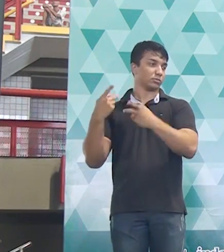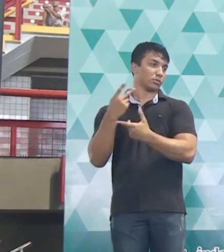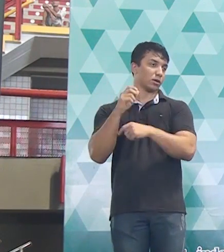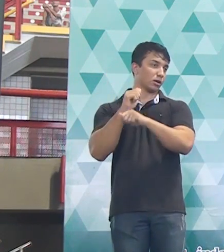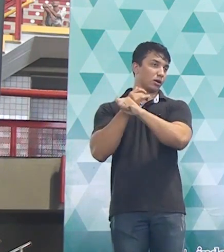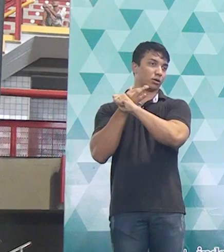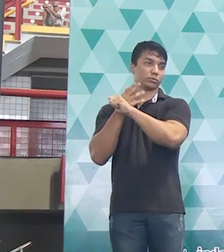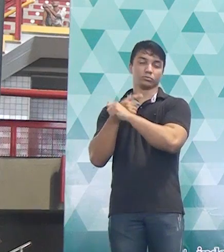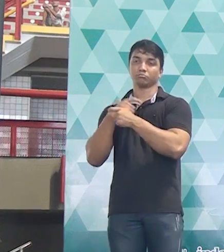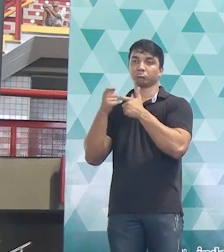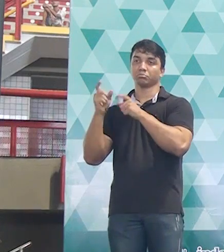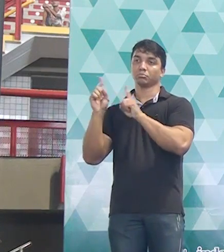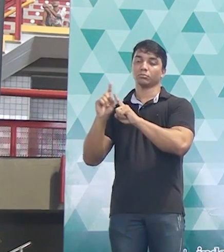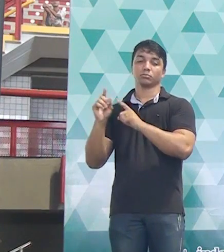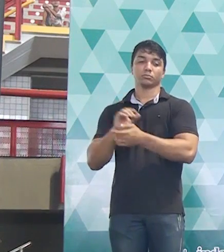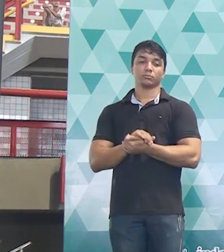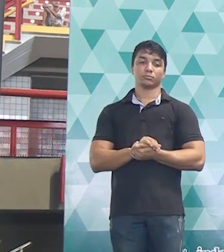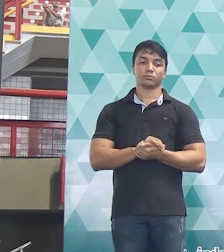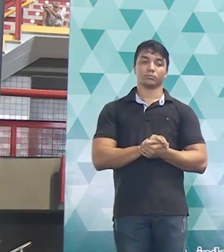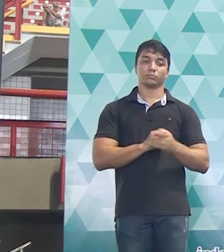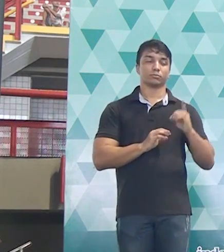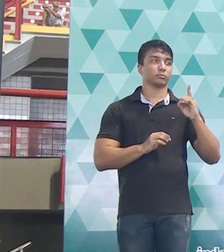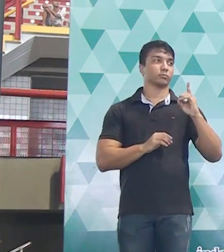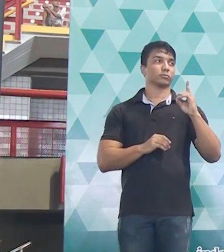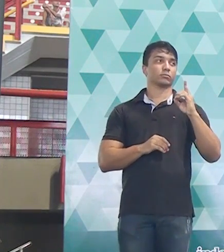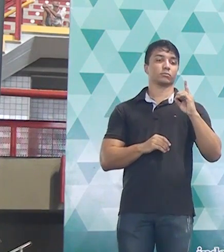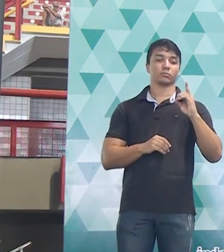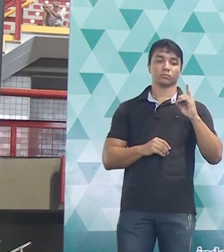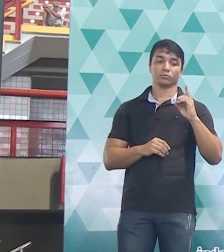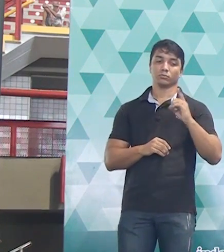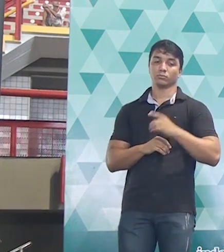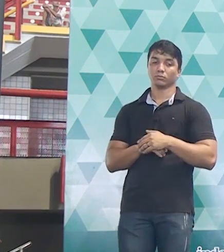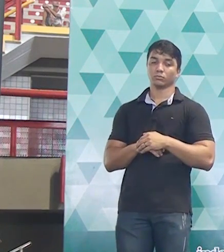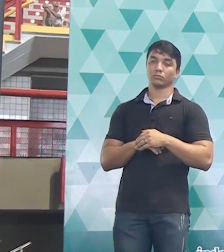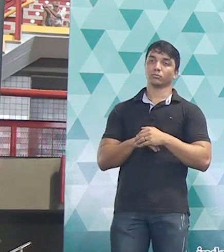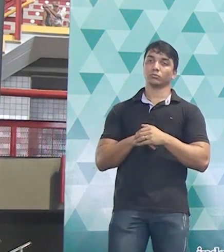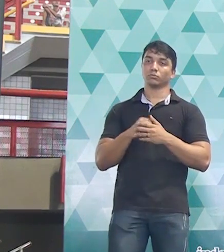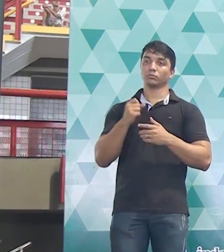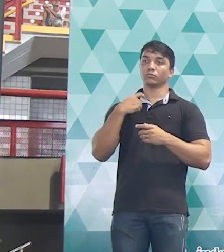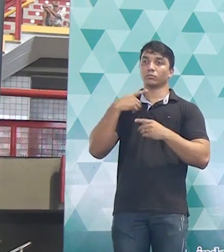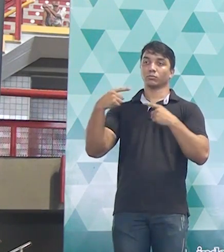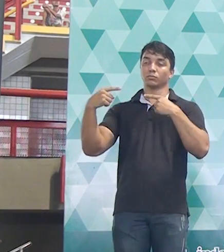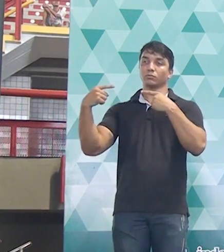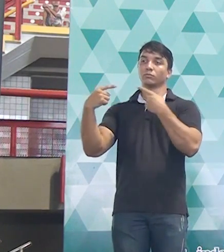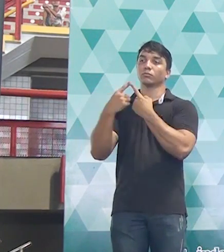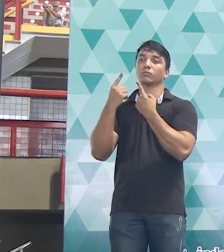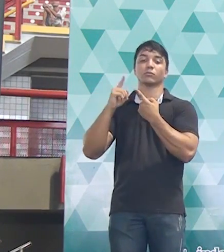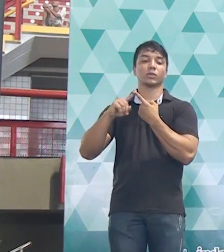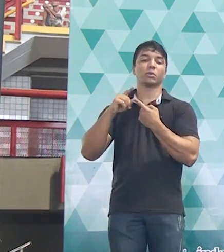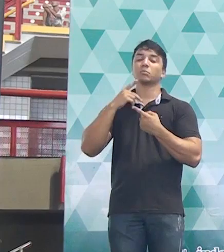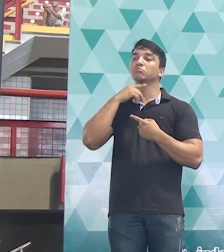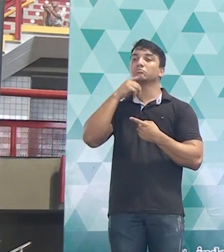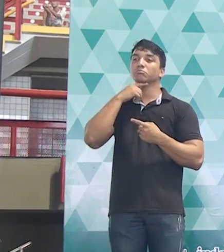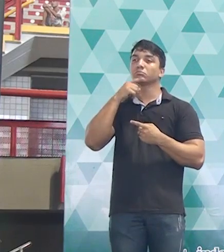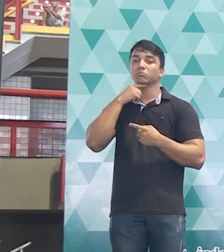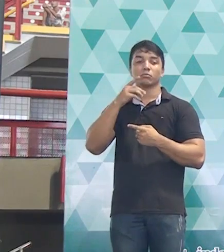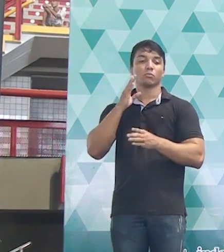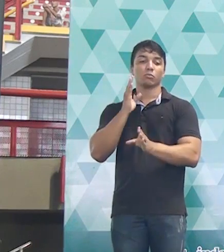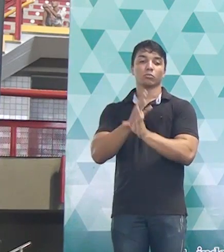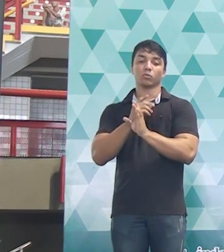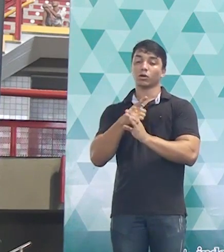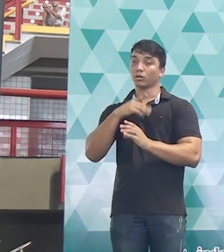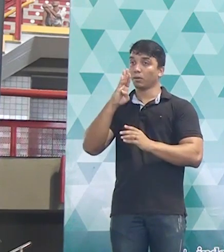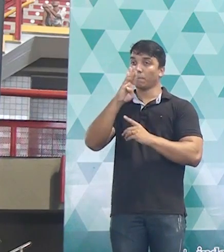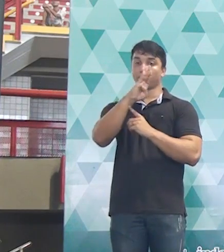Sulfato de sódio é derivado do hidróxido de sódio, base forte, ácido sulfúrico, ácido forte. Todo sal derivado de